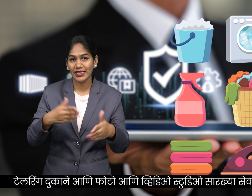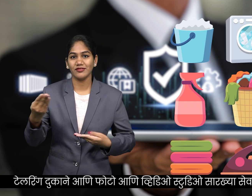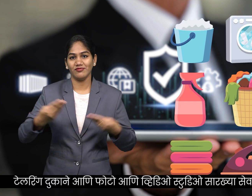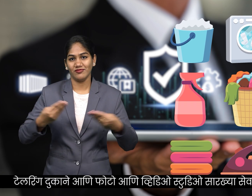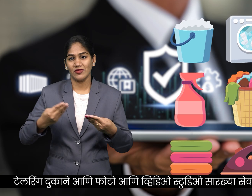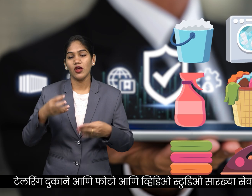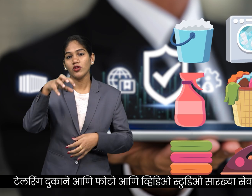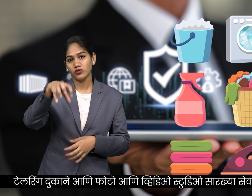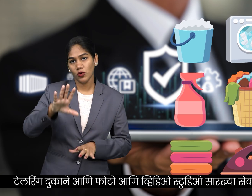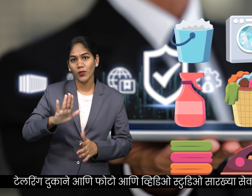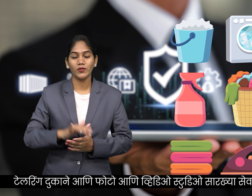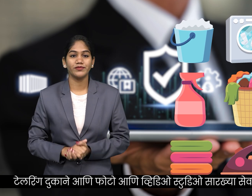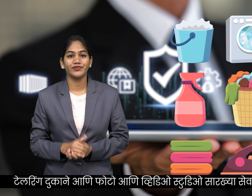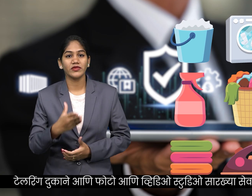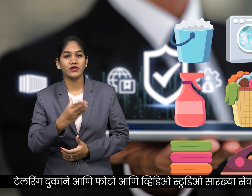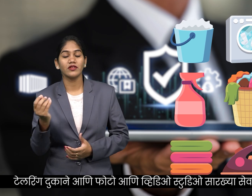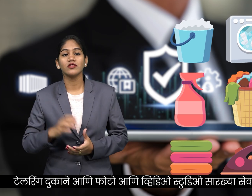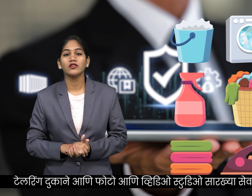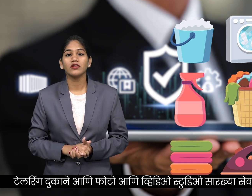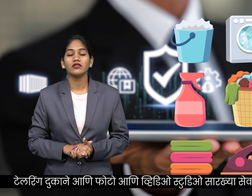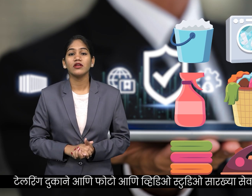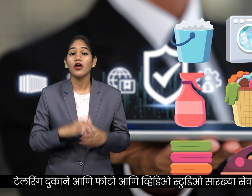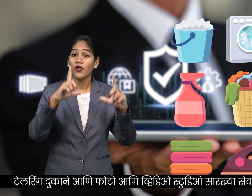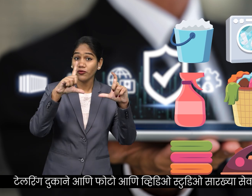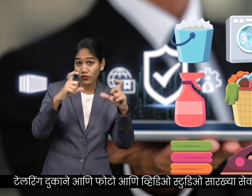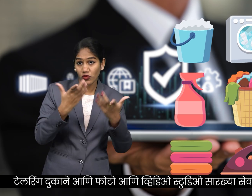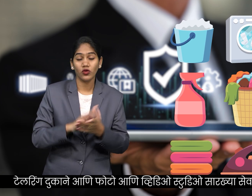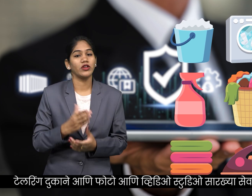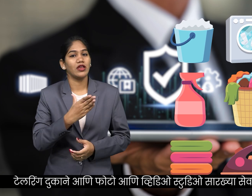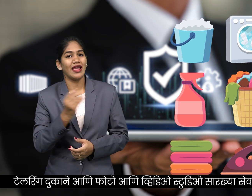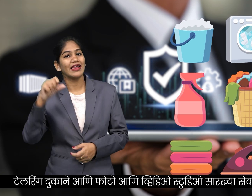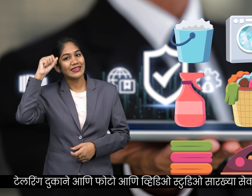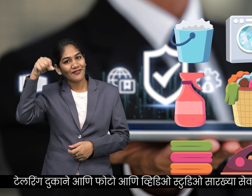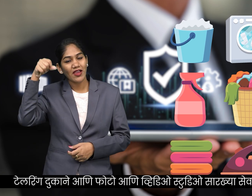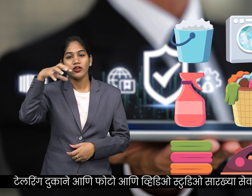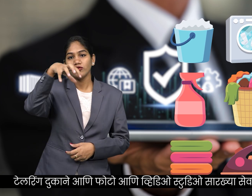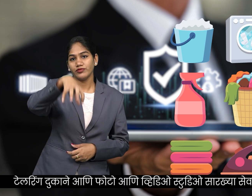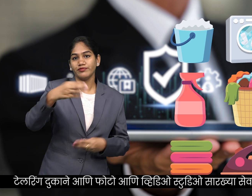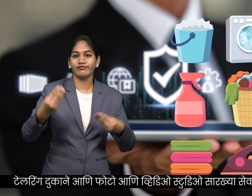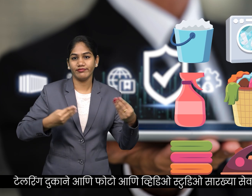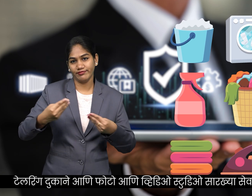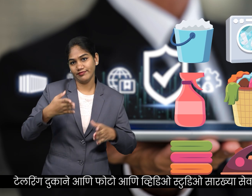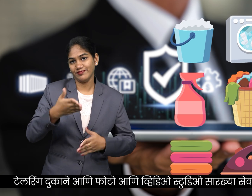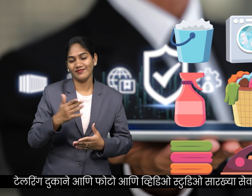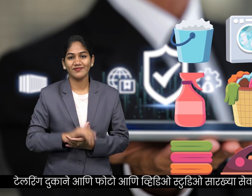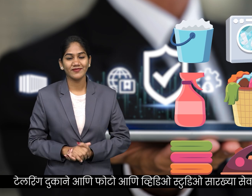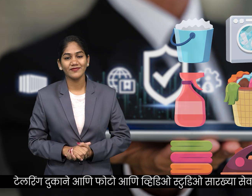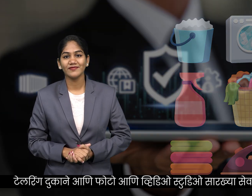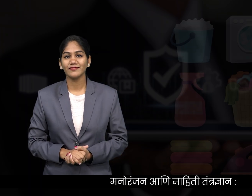टेलरिंग दुकाने आणि फोटो आणि व्हिडिओ स्टुडिओ सारख्या सेवा पुरवणारे कामगार.